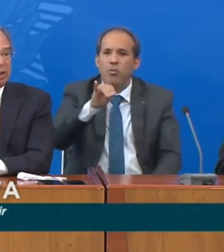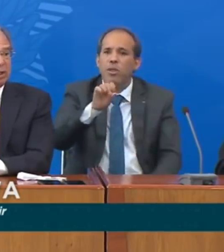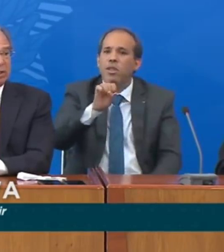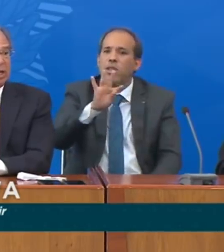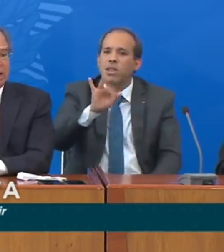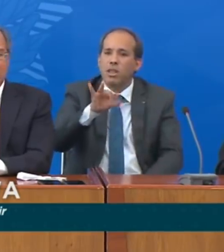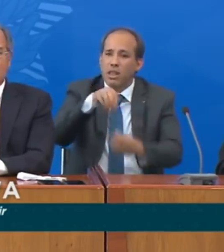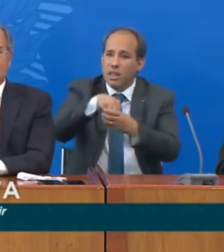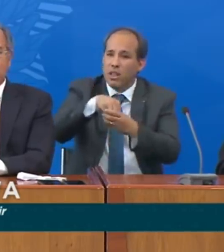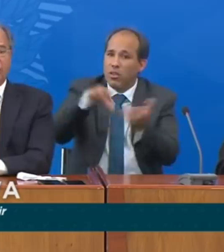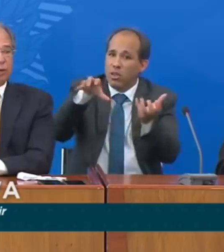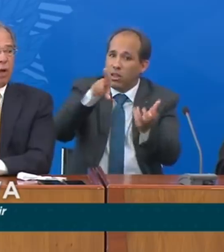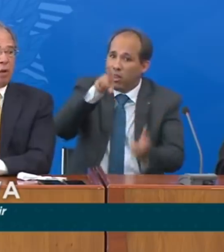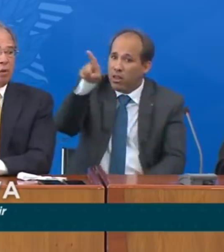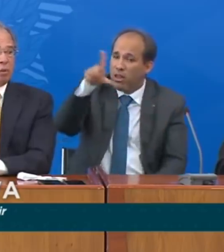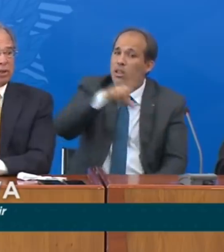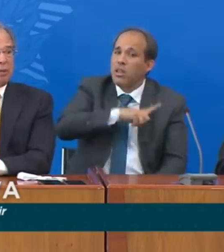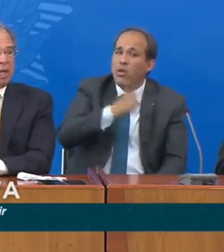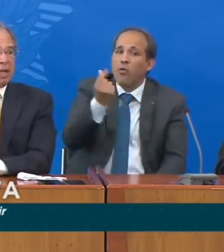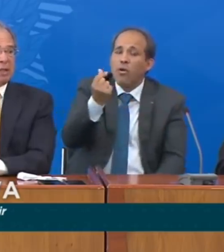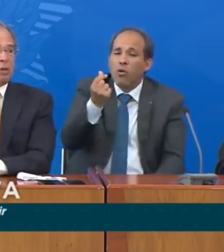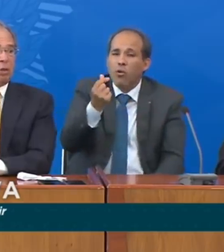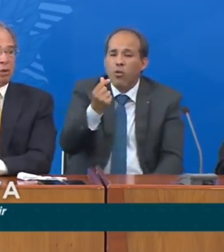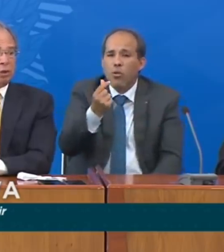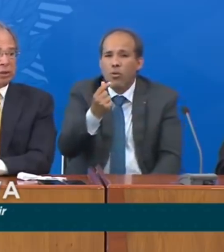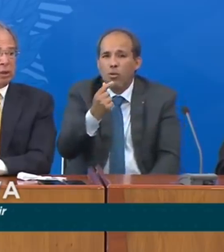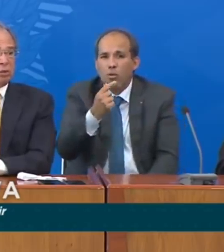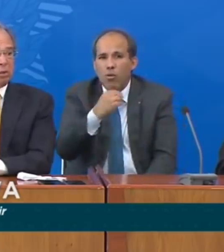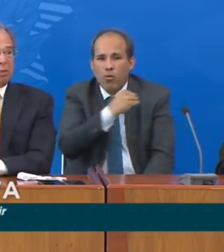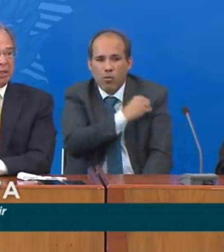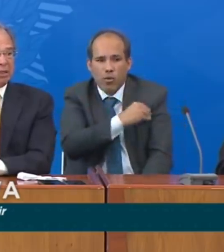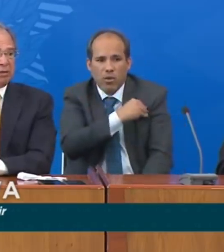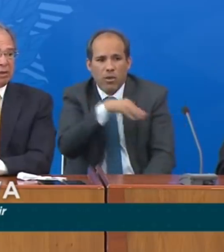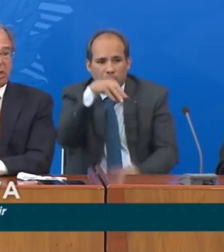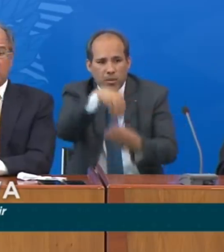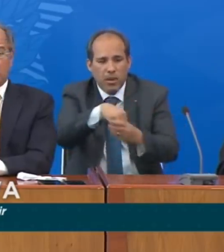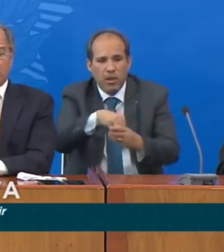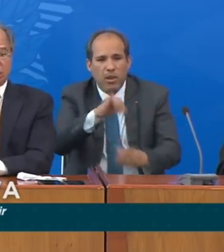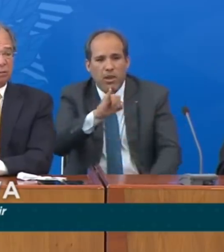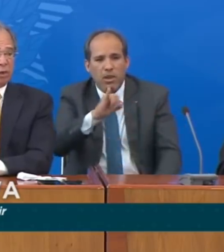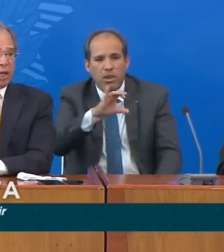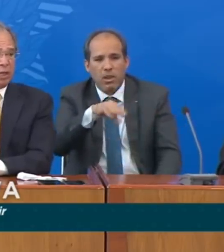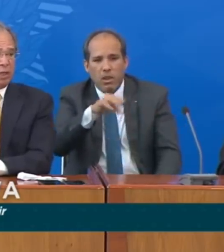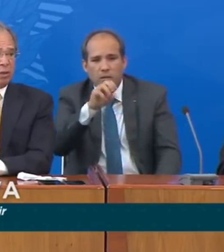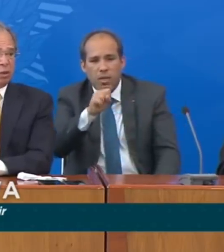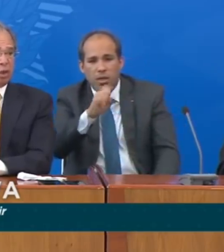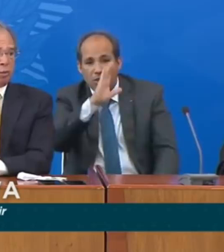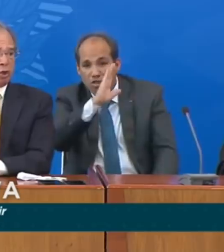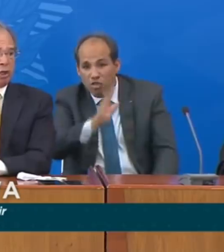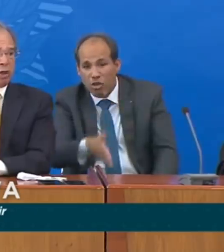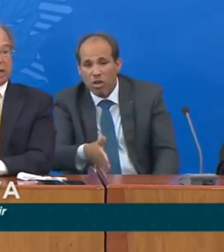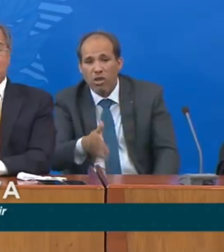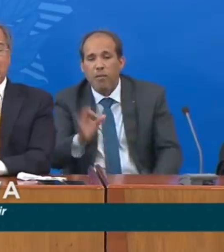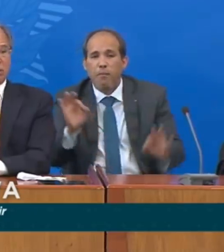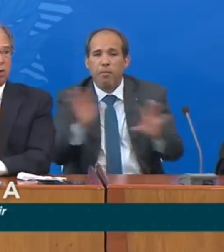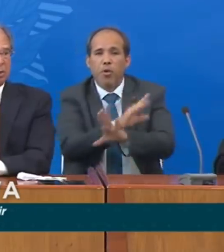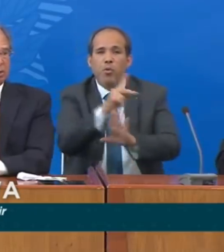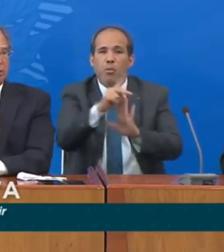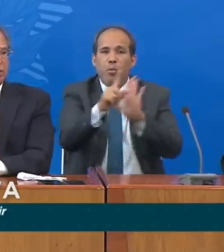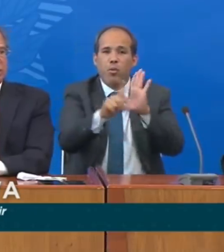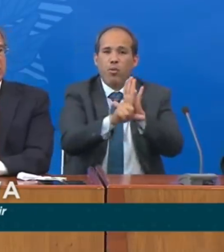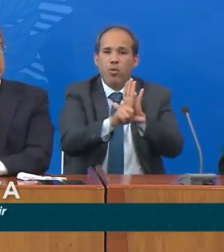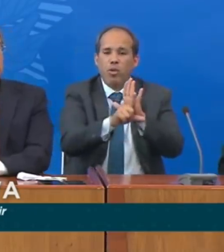Senado. Está lá o IVA dual, o CBS, a contribuição sobre bens e serviços. Nós já estamos lá com o nosso projeto, acabando